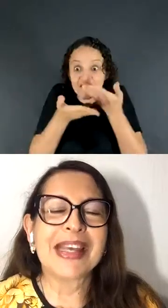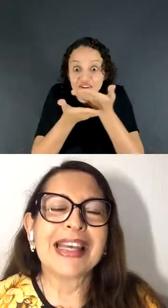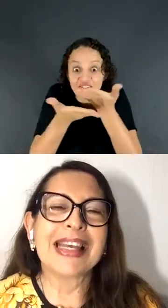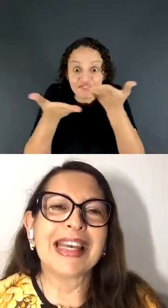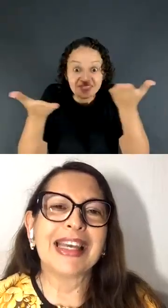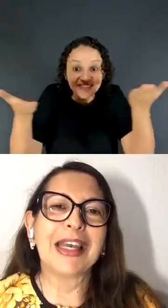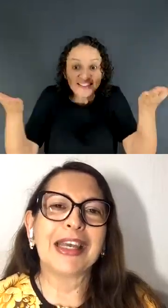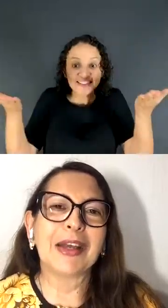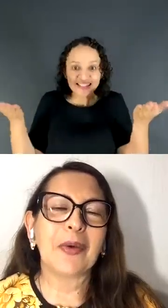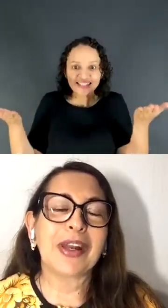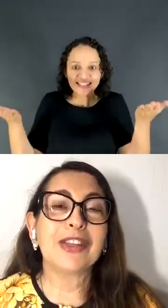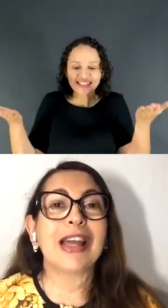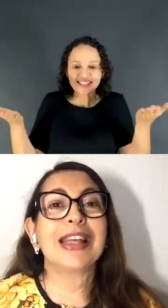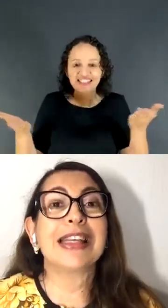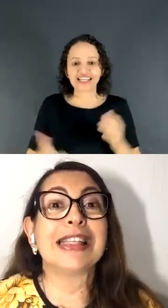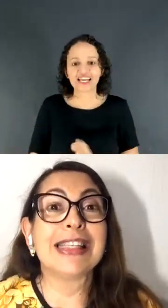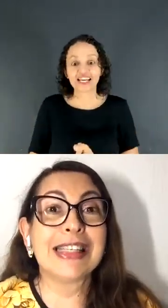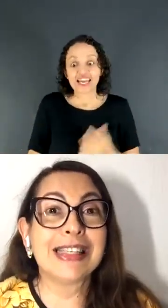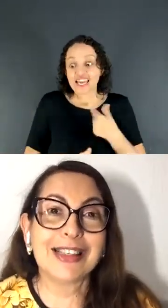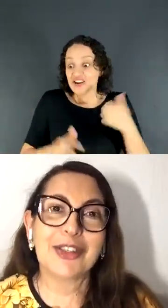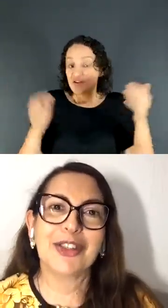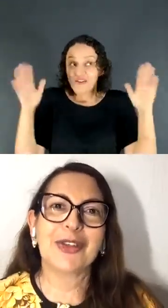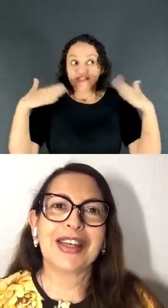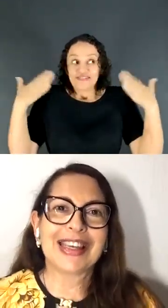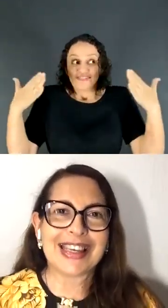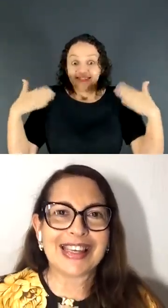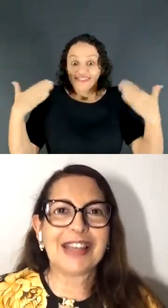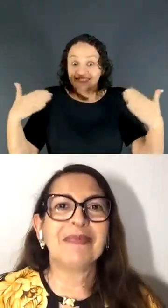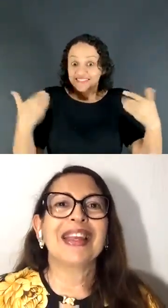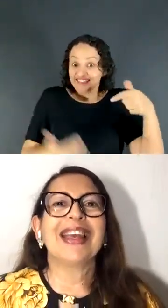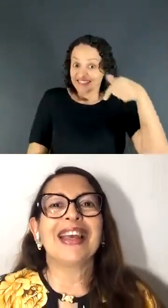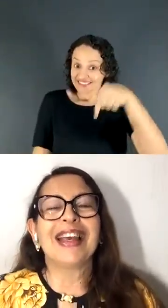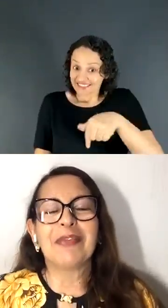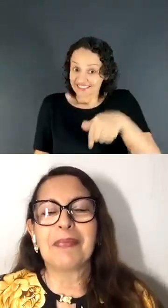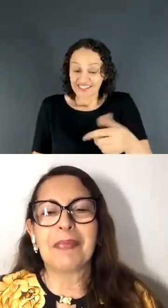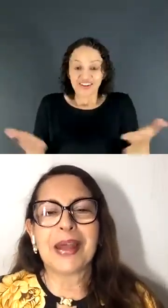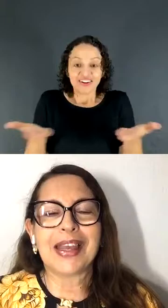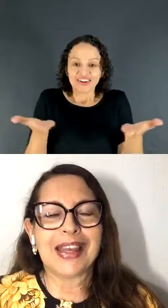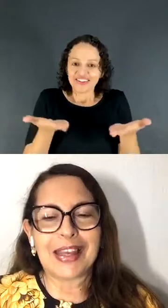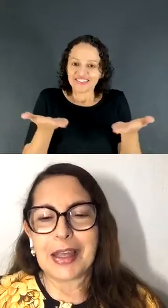né? Com grande alegria que eu estou aqui,